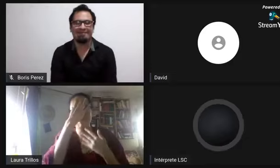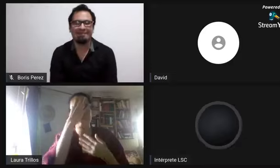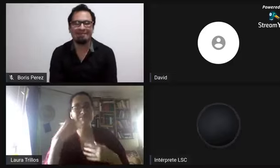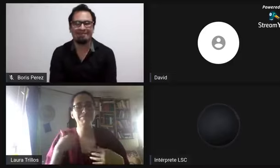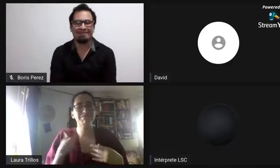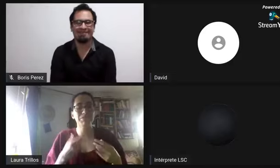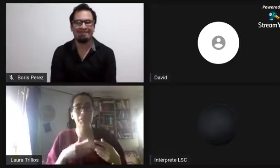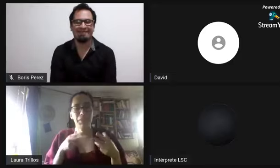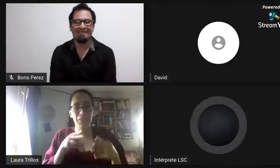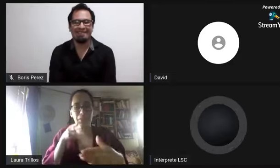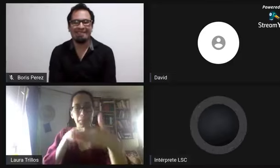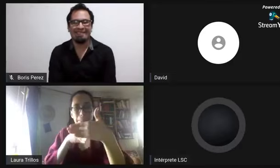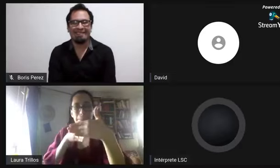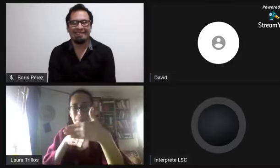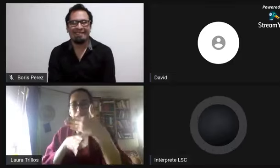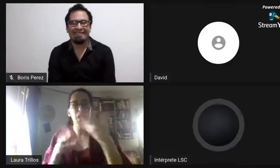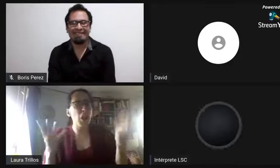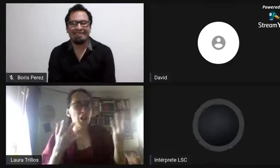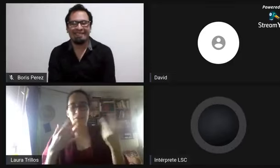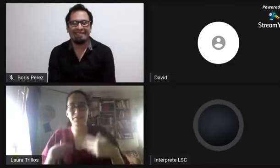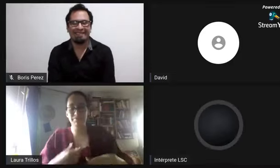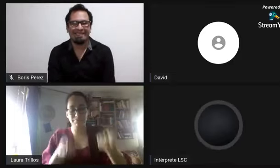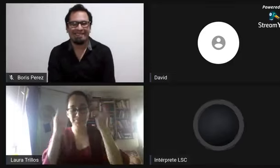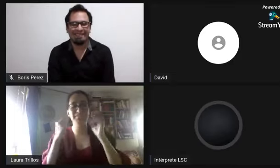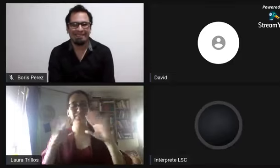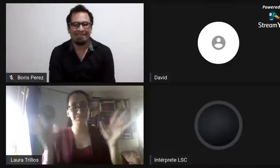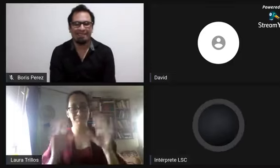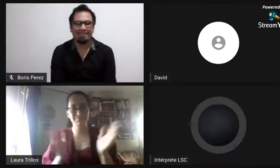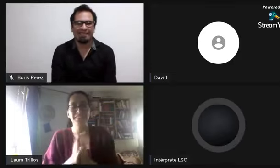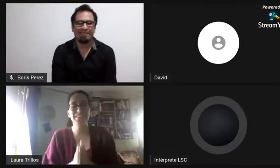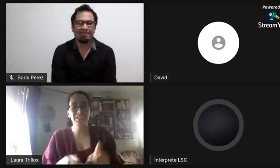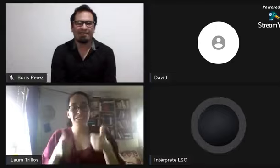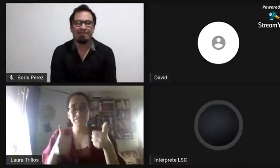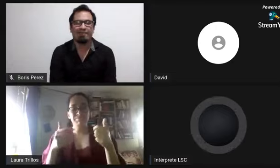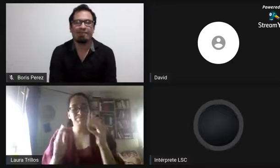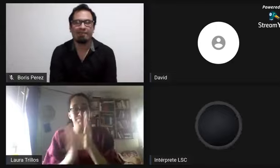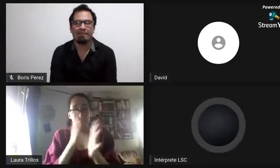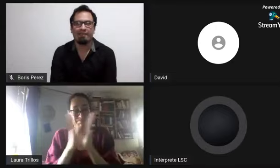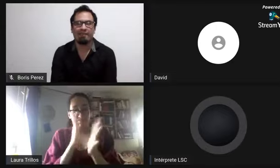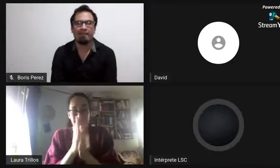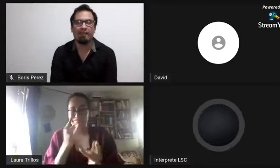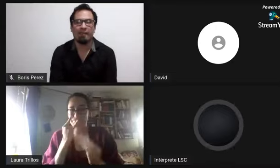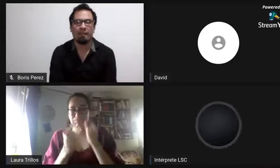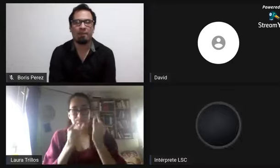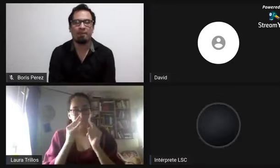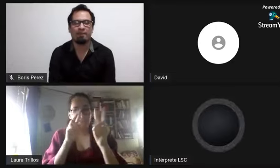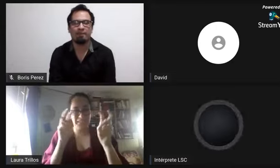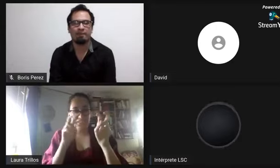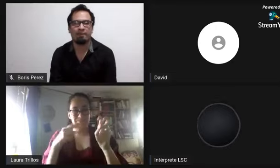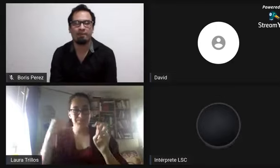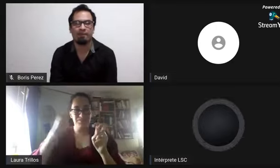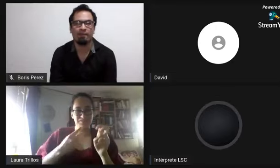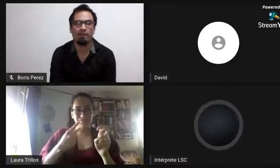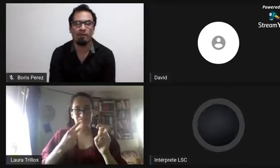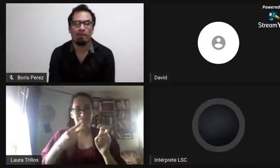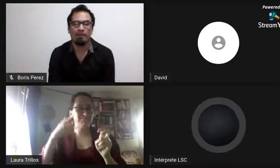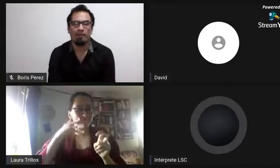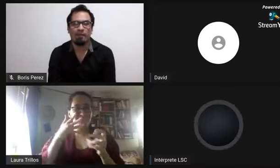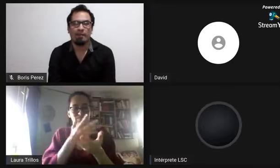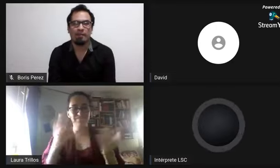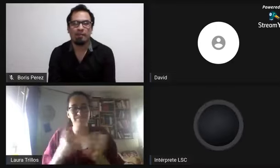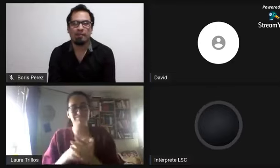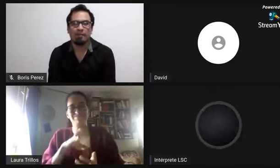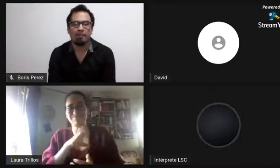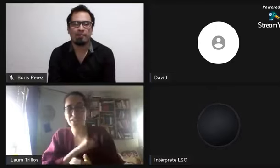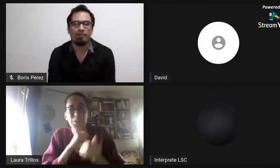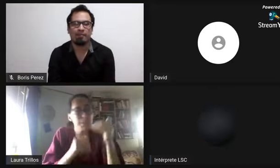Hola, perdón, qué pena, estaba aquí con dificultades para entrar a internet, al streaming por el internet, pero ya lo